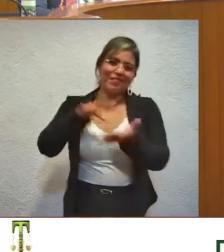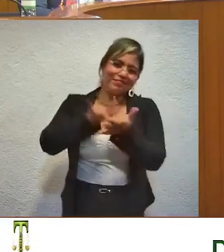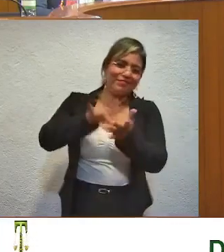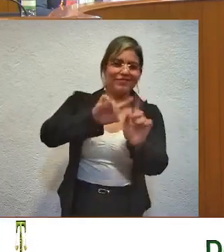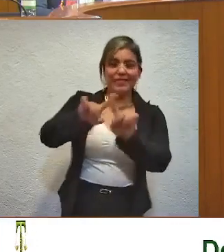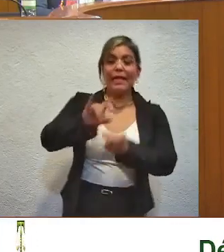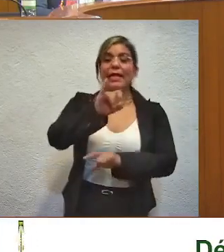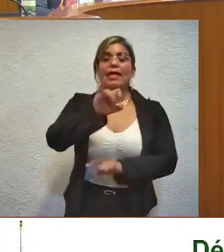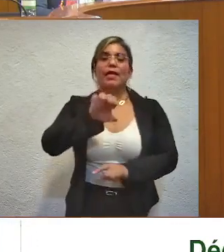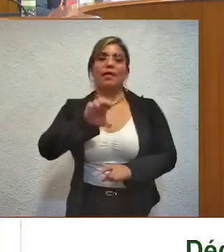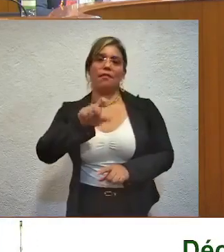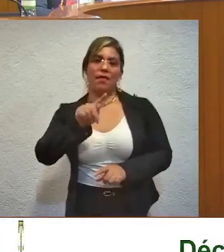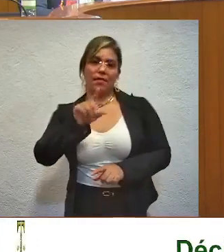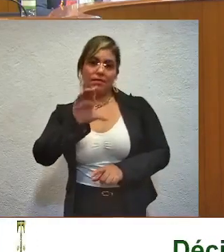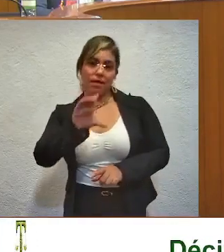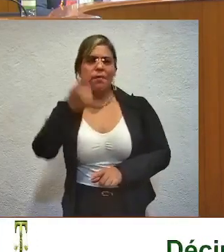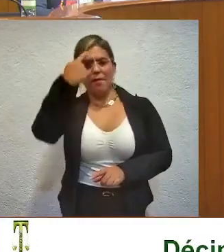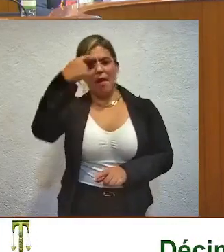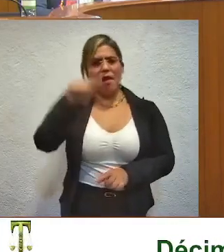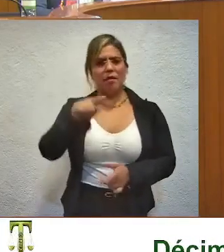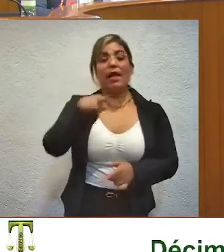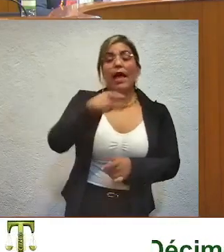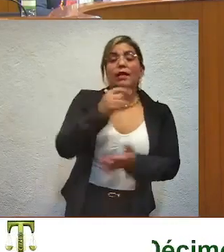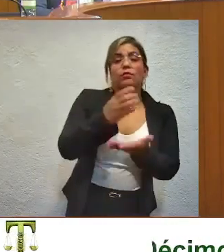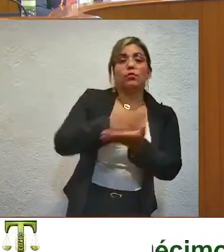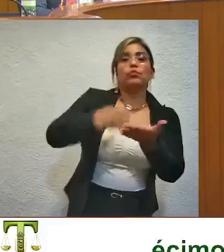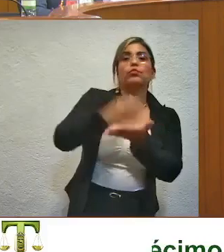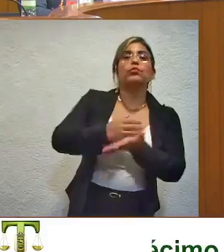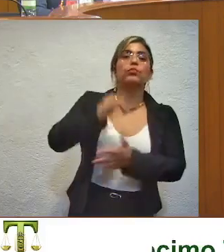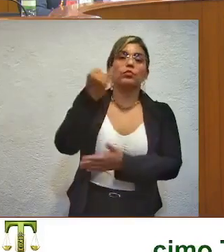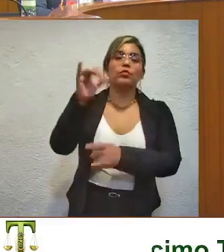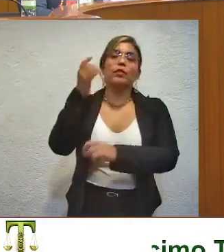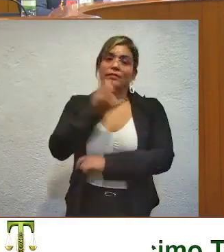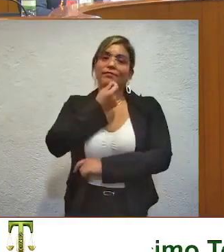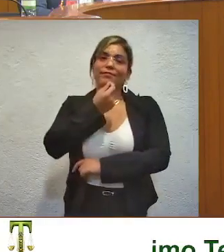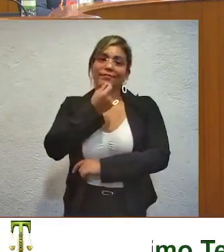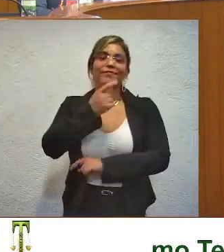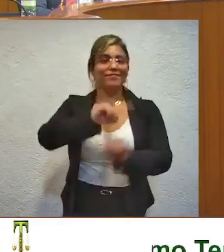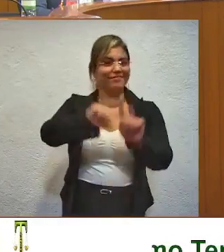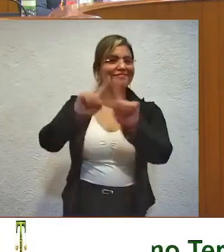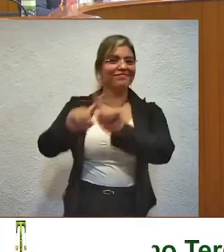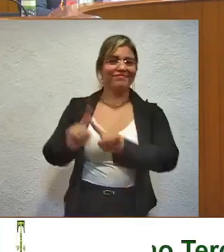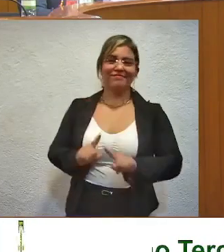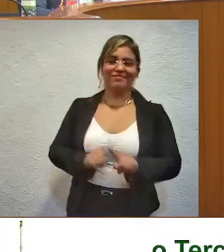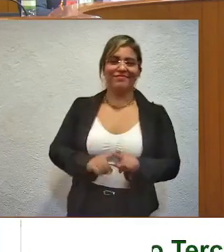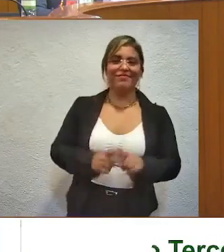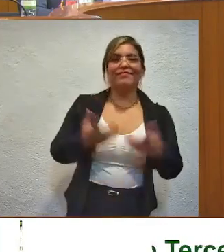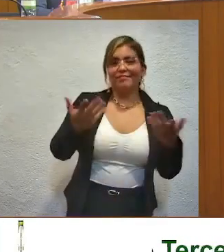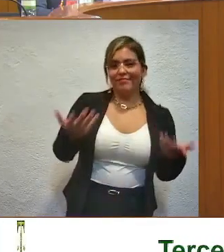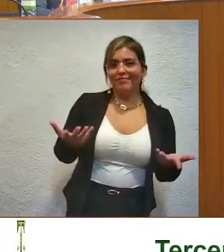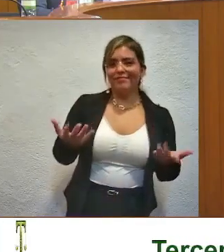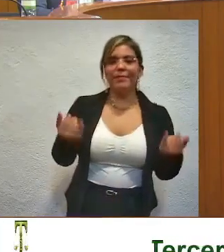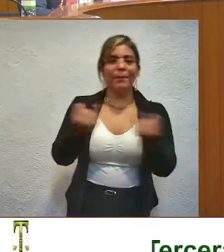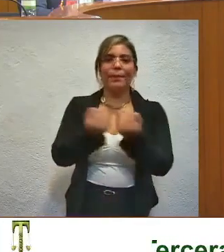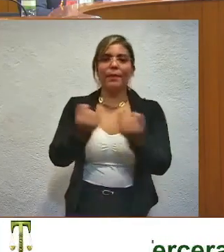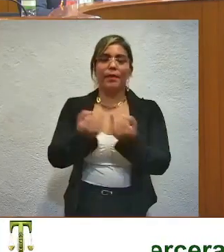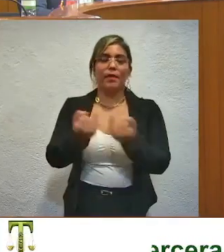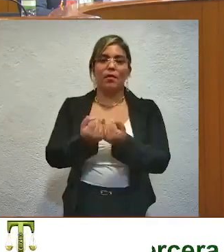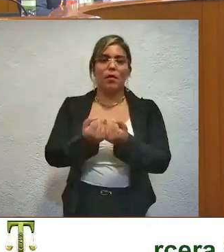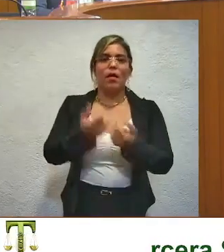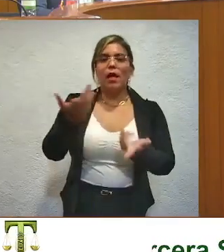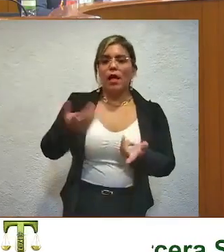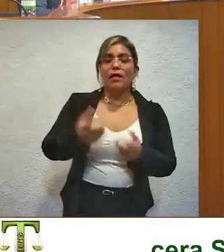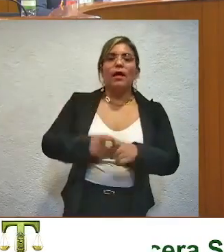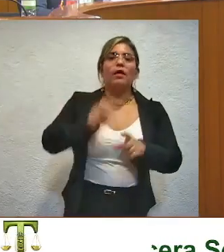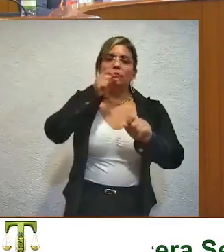Electoral en diversos puntos de la colonia Jardín de Niños, incluida la sede de la delegación, así como de un